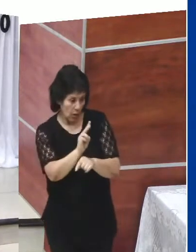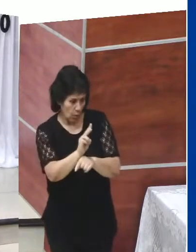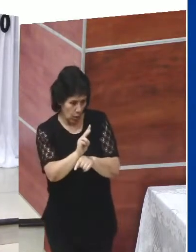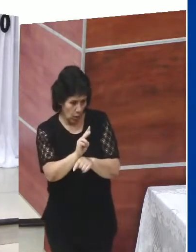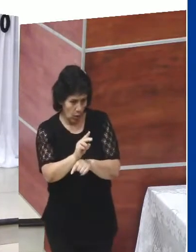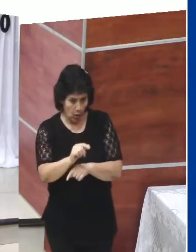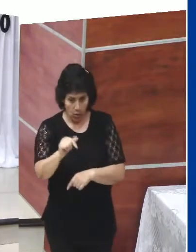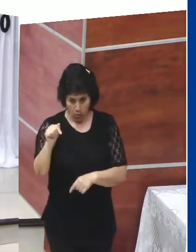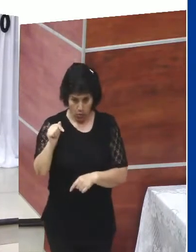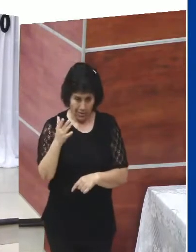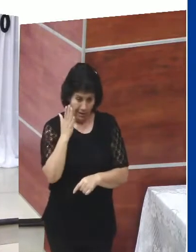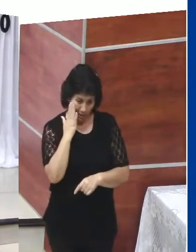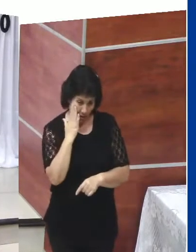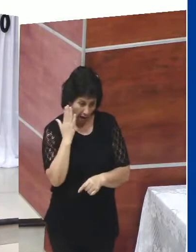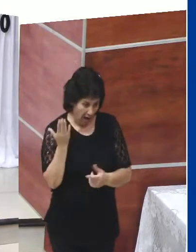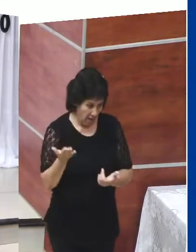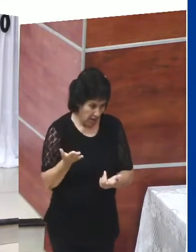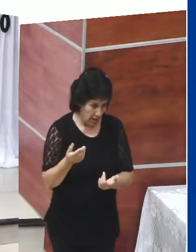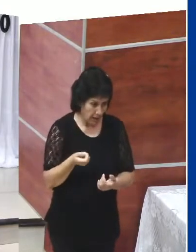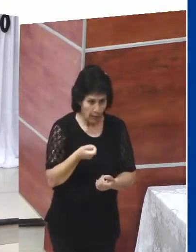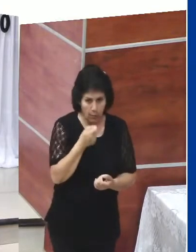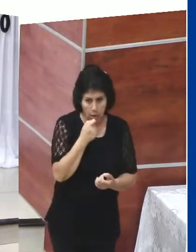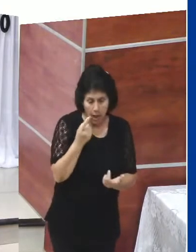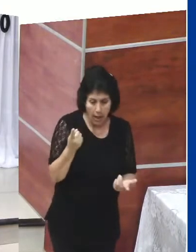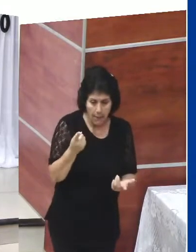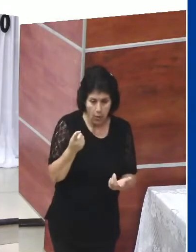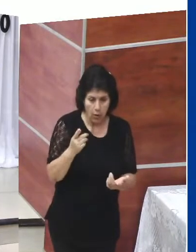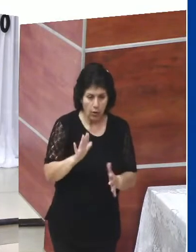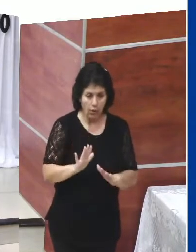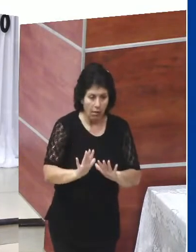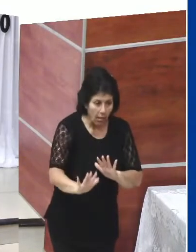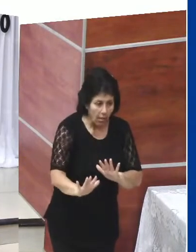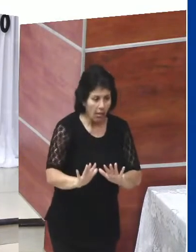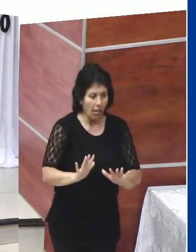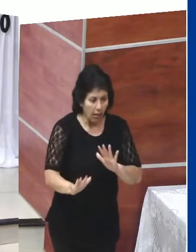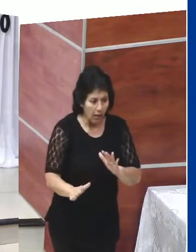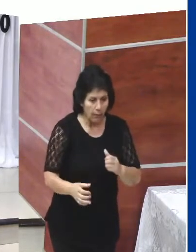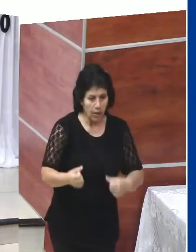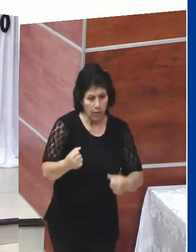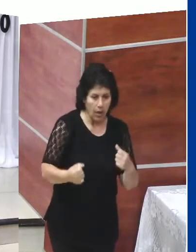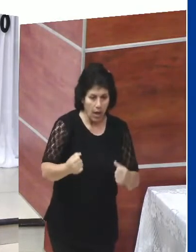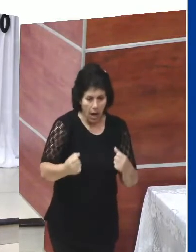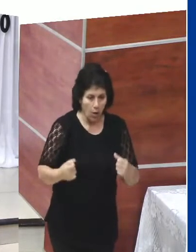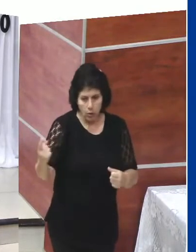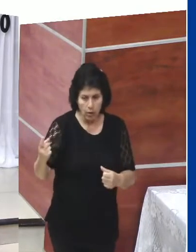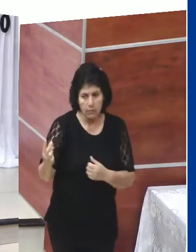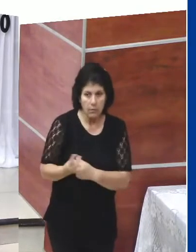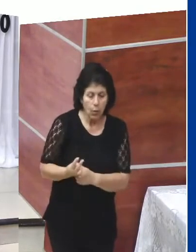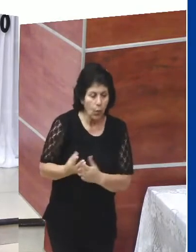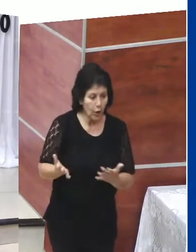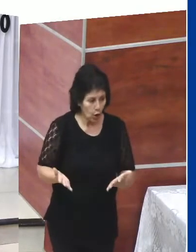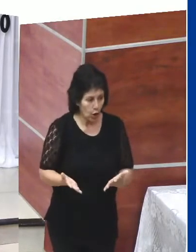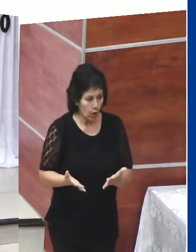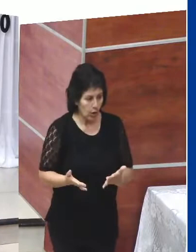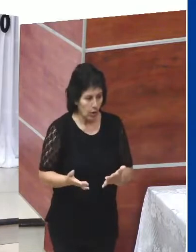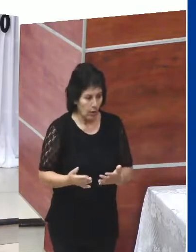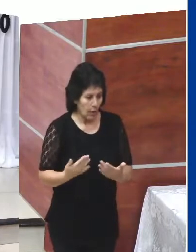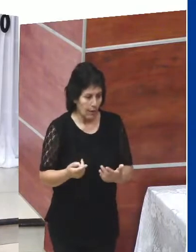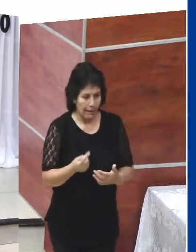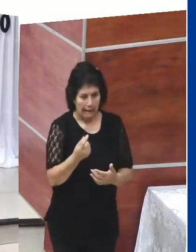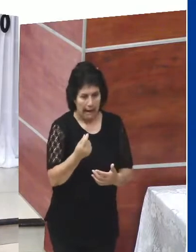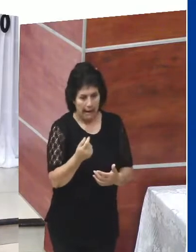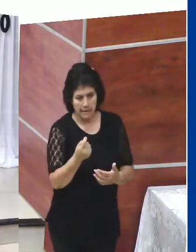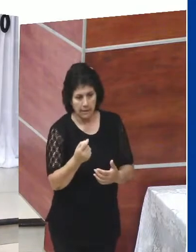tarde, cuando me alcanzó el freno para no tocar a una persona, a